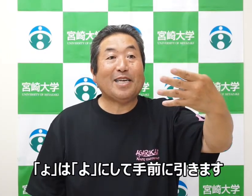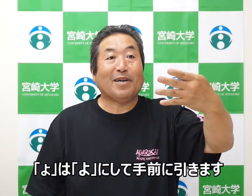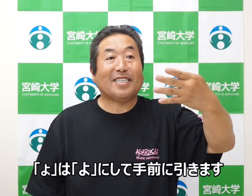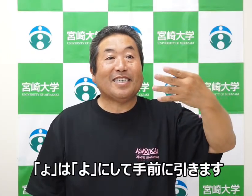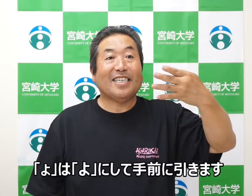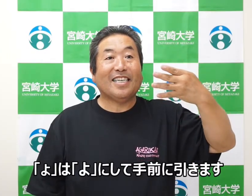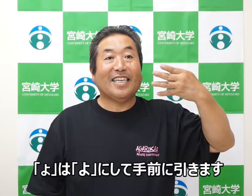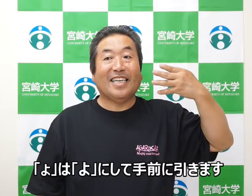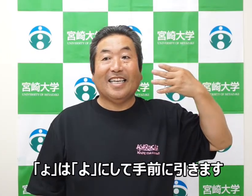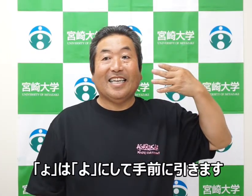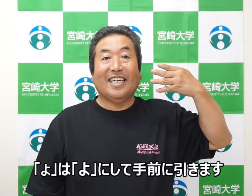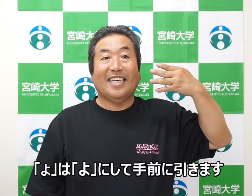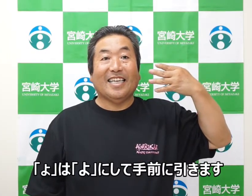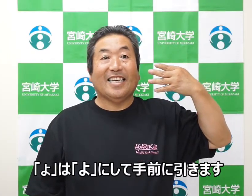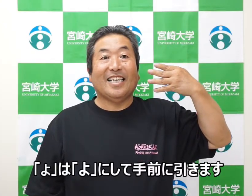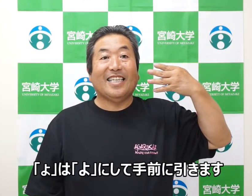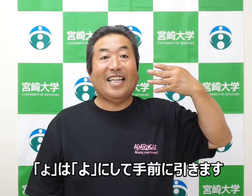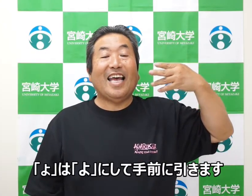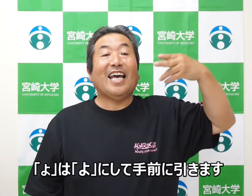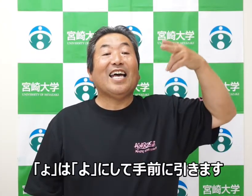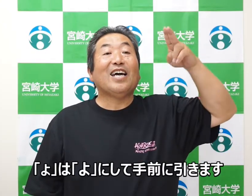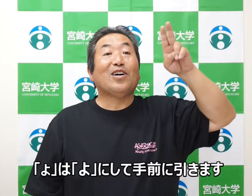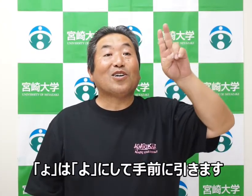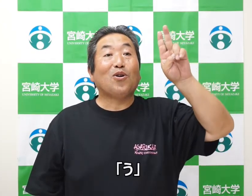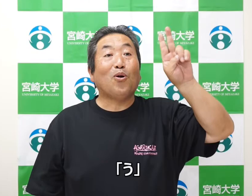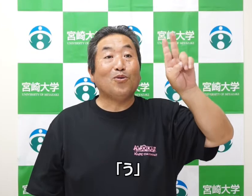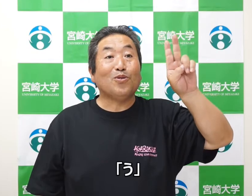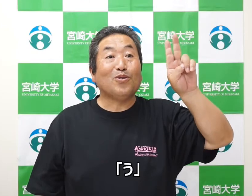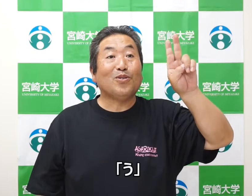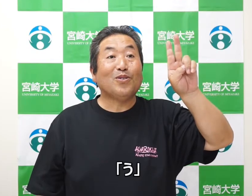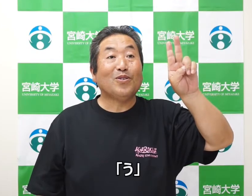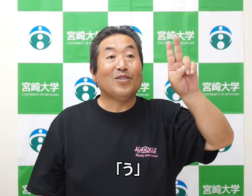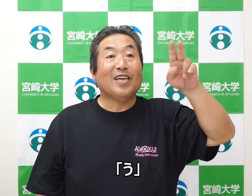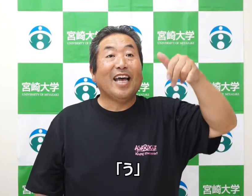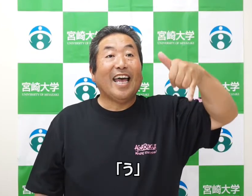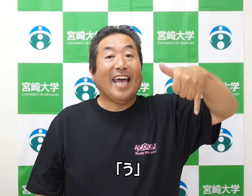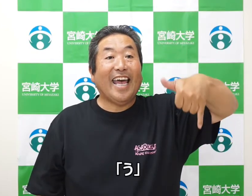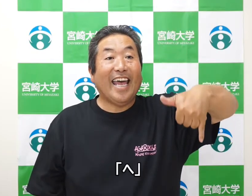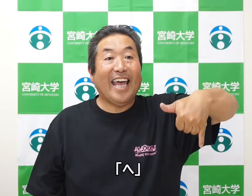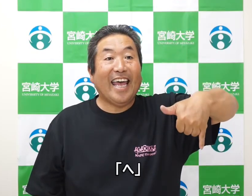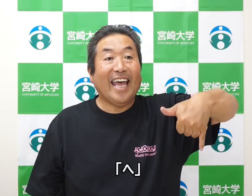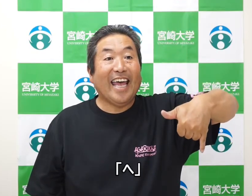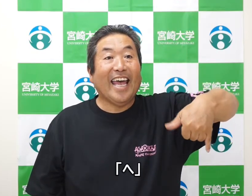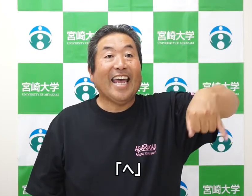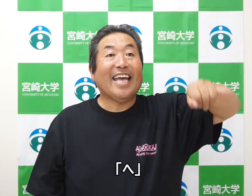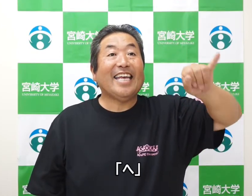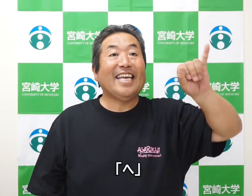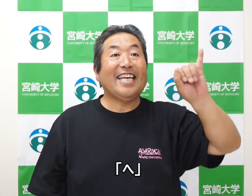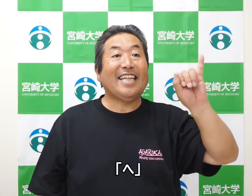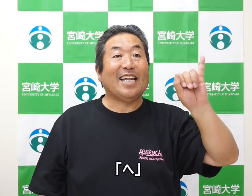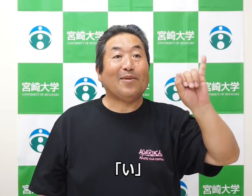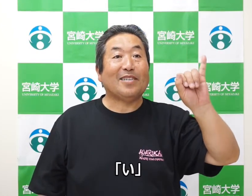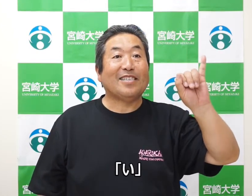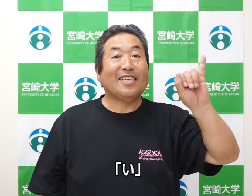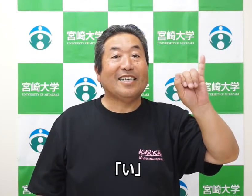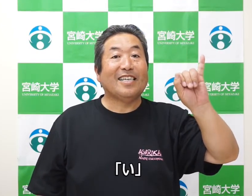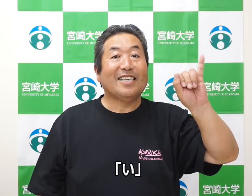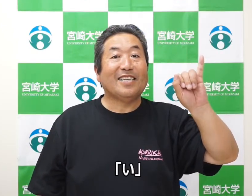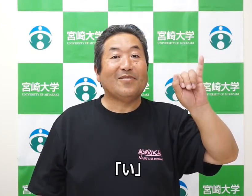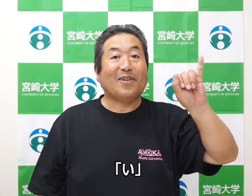ます。うん。で、京う、へ、いってなります。わかり